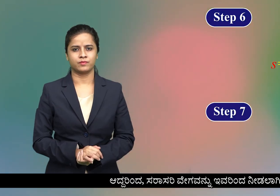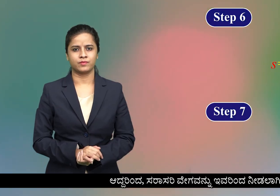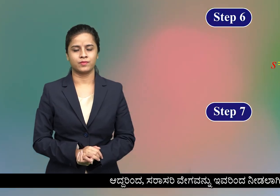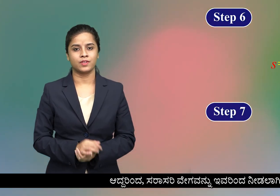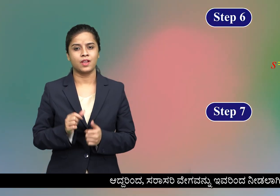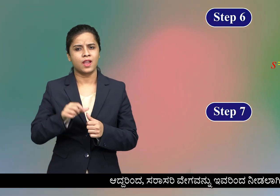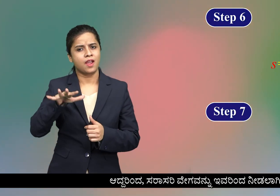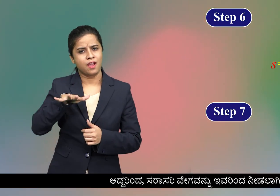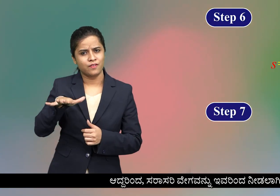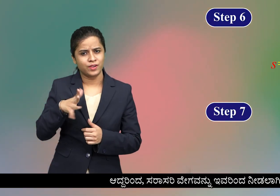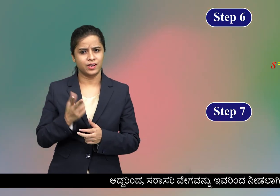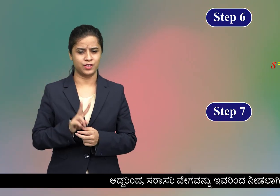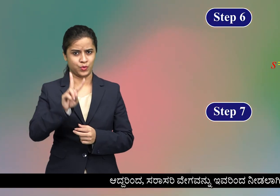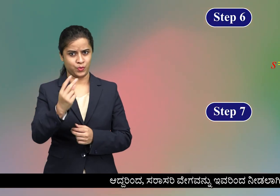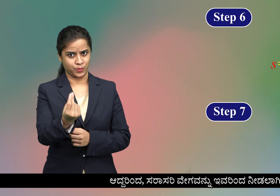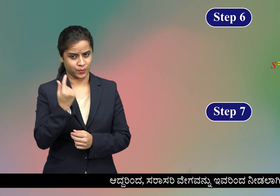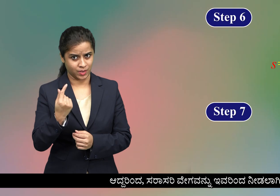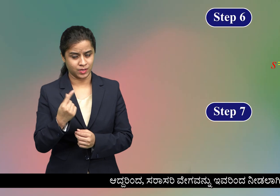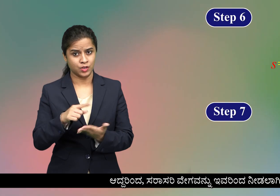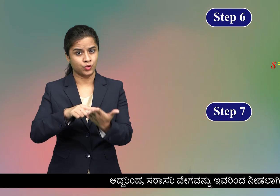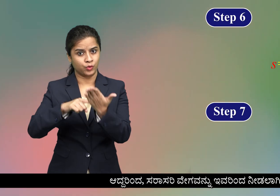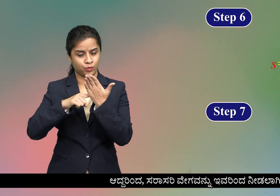ಆದ್ರಿಂದ ಸರಾಸರಿ ವೇಗವನ್ನ ಇದರಿಂದ ನೀಡಲಾಗಿದೆ,